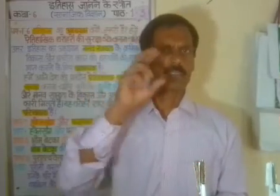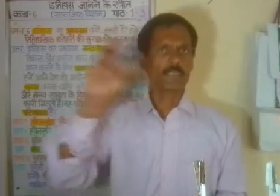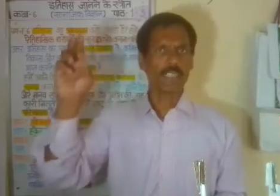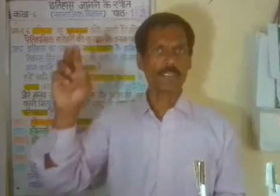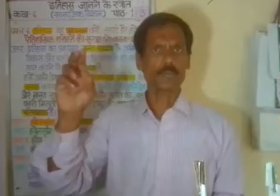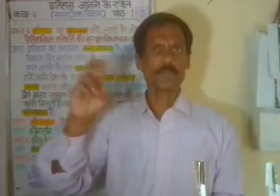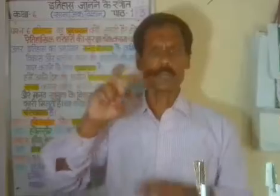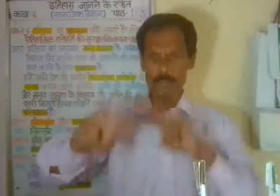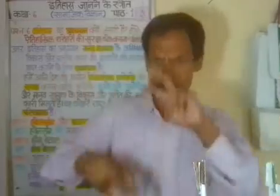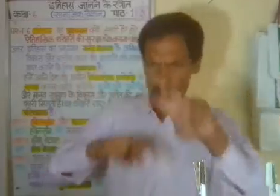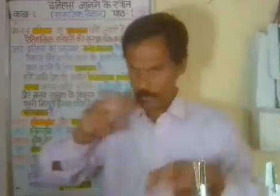पुरातत्व